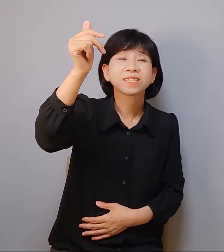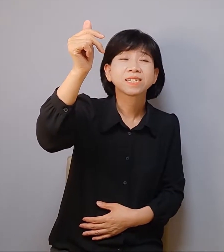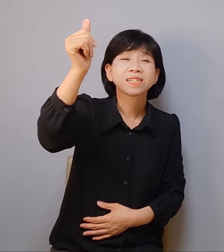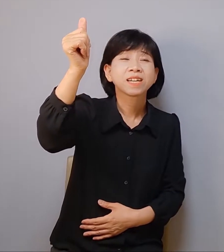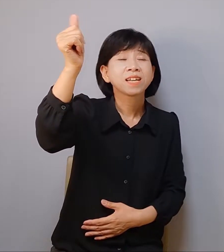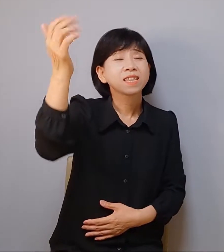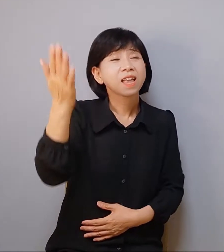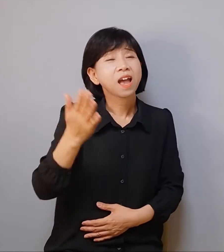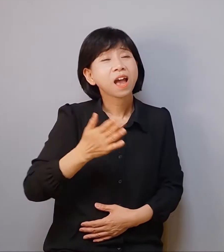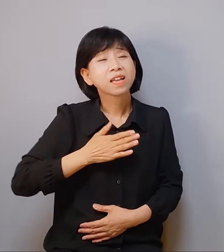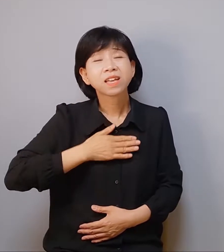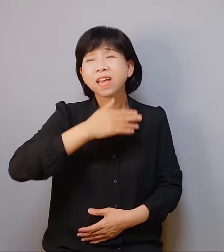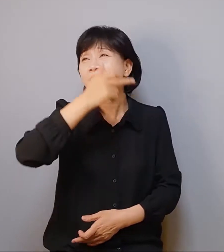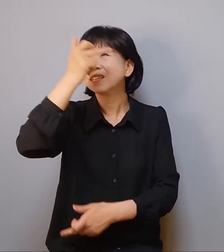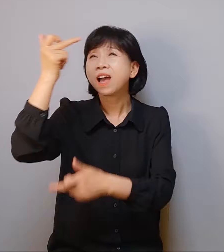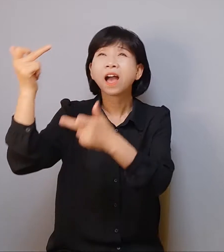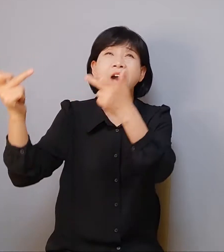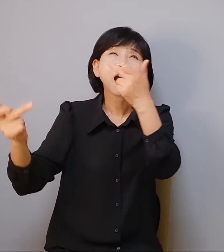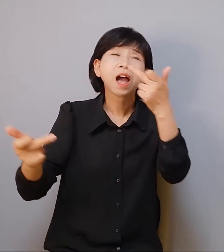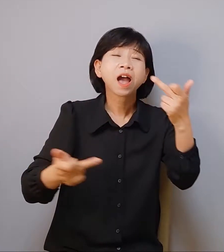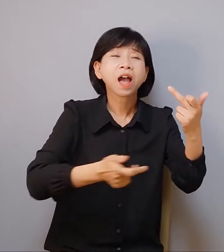주만이 나의